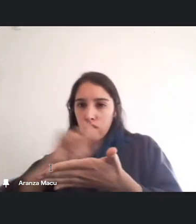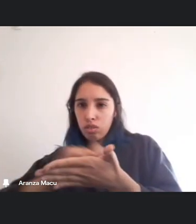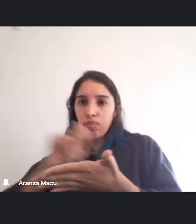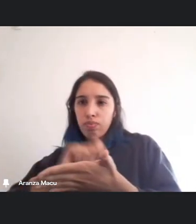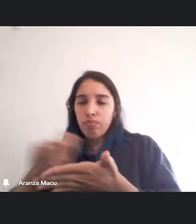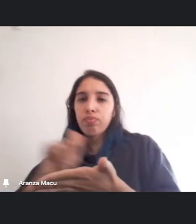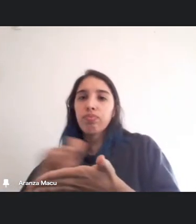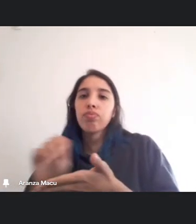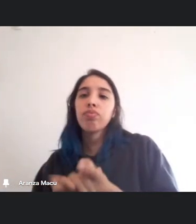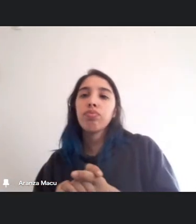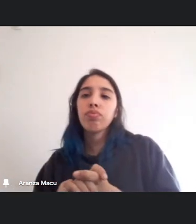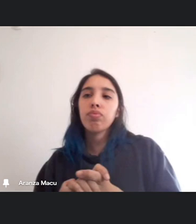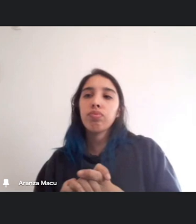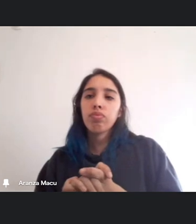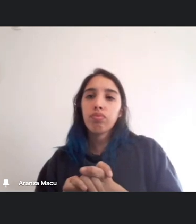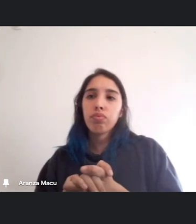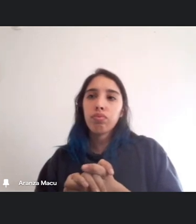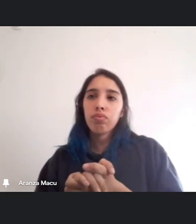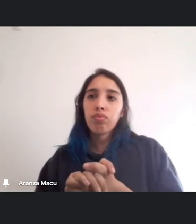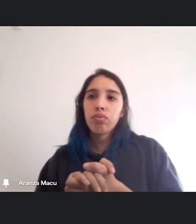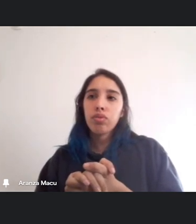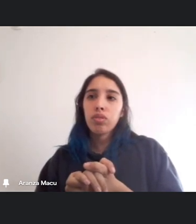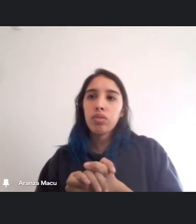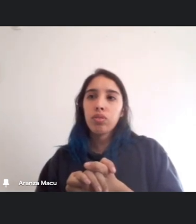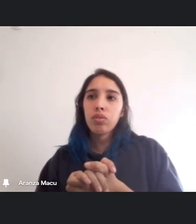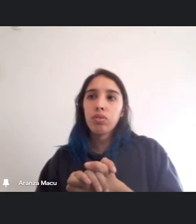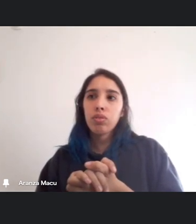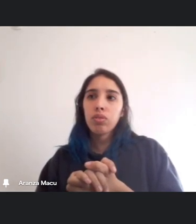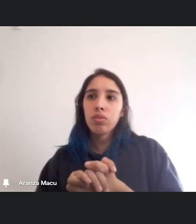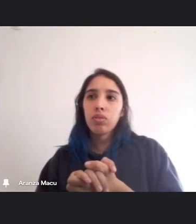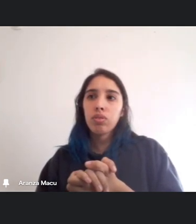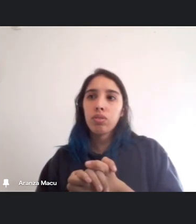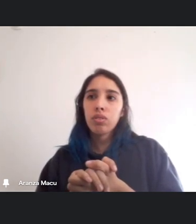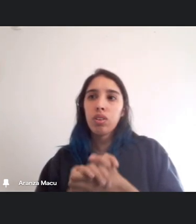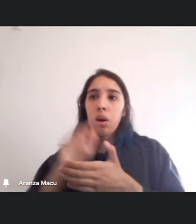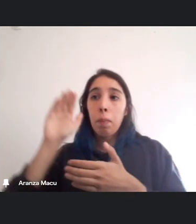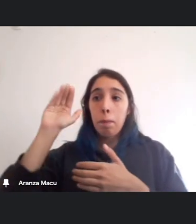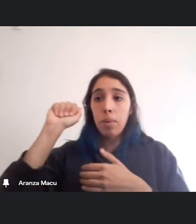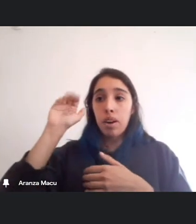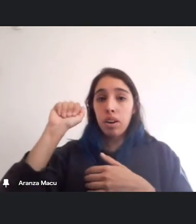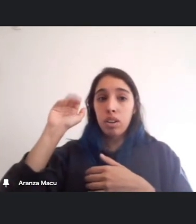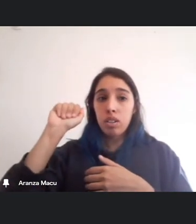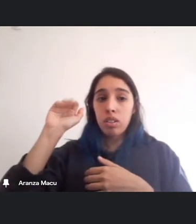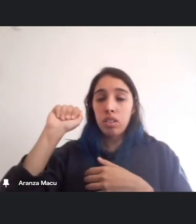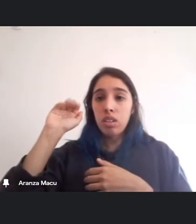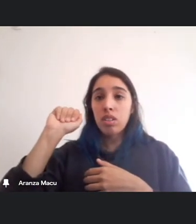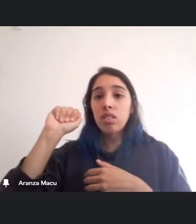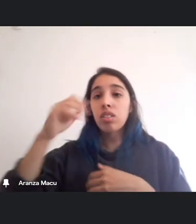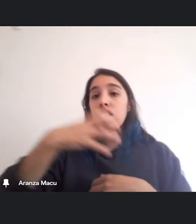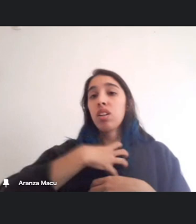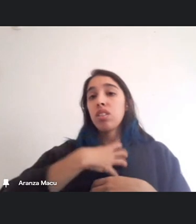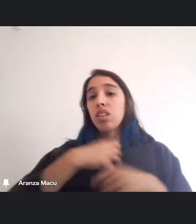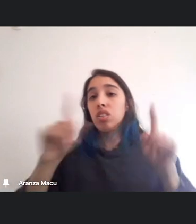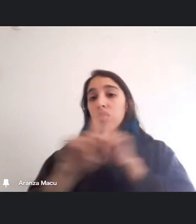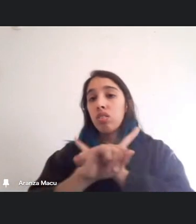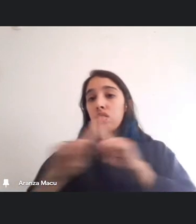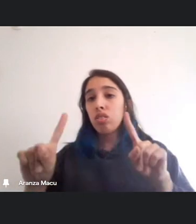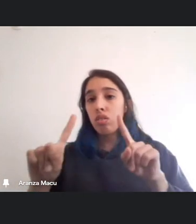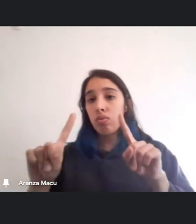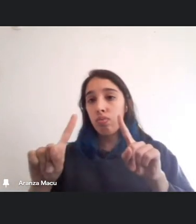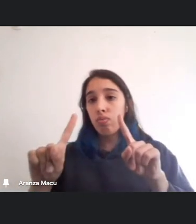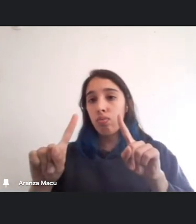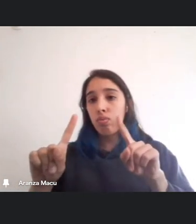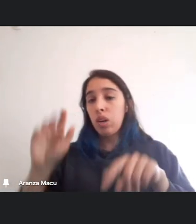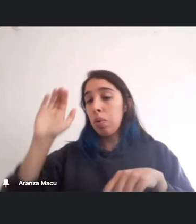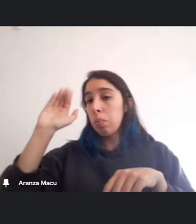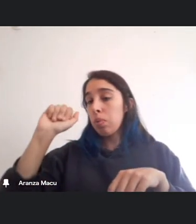Recuerden que el martes no habrá clases, ¿sí? Porque tenemos mesa de finales.